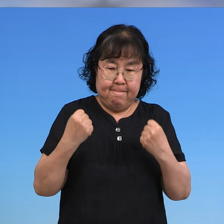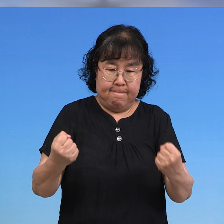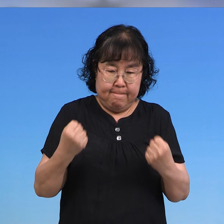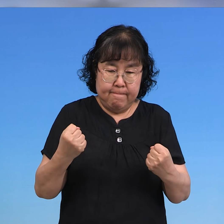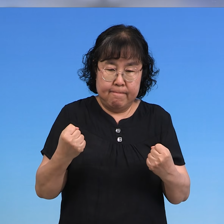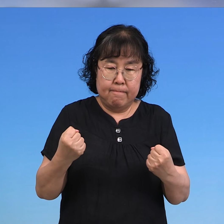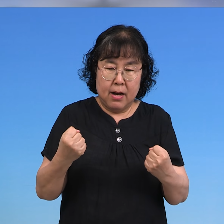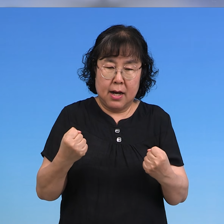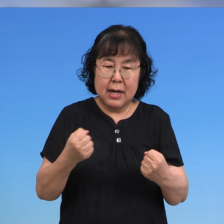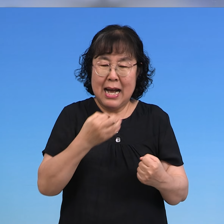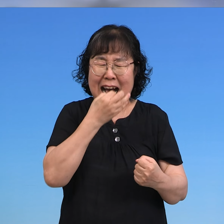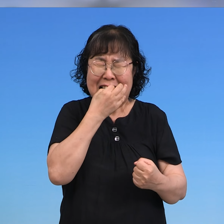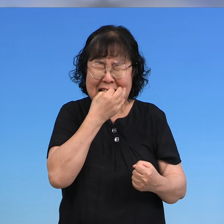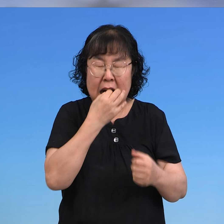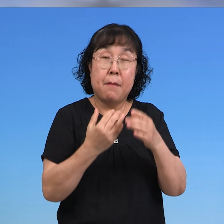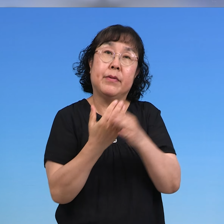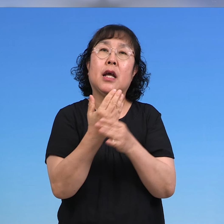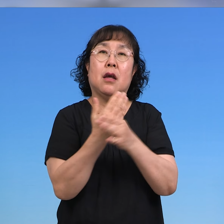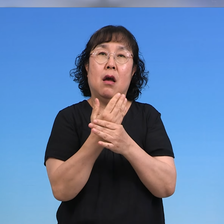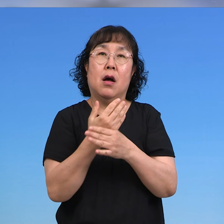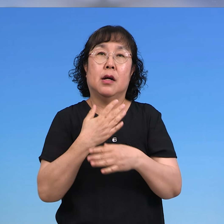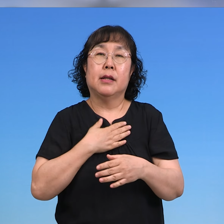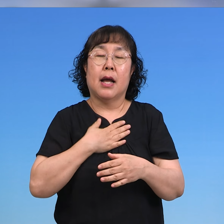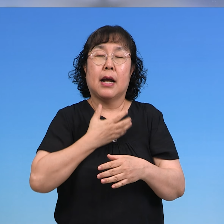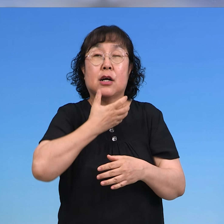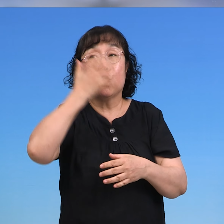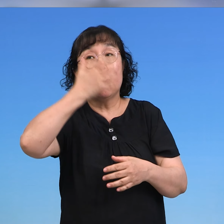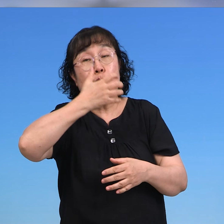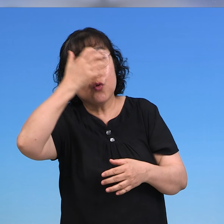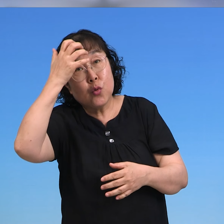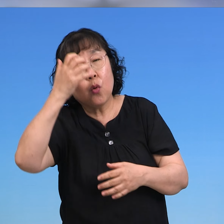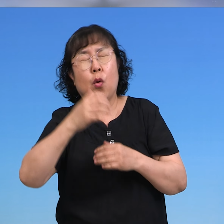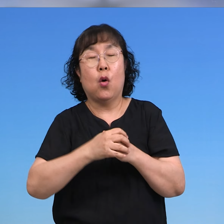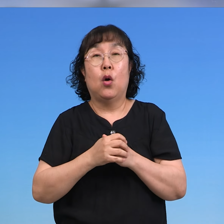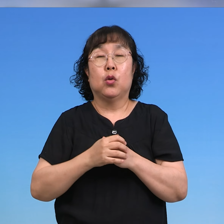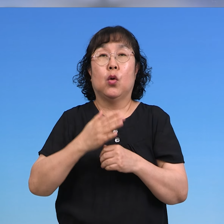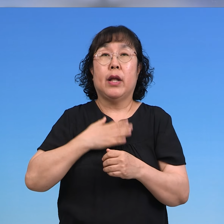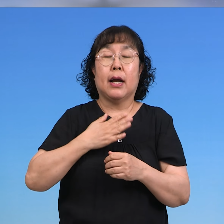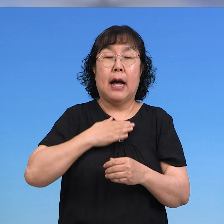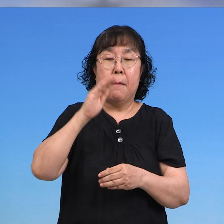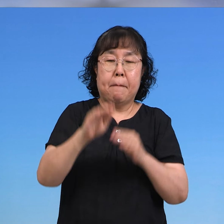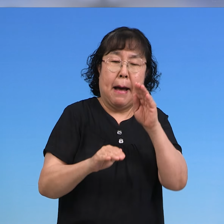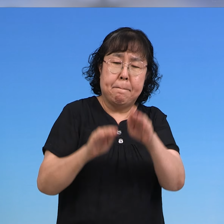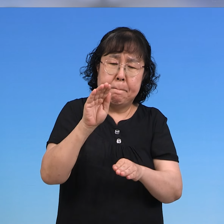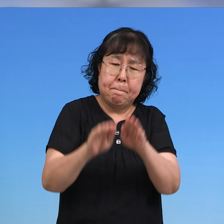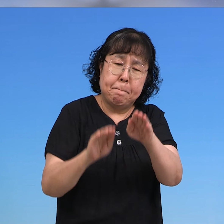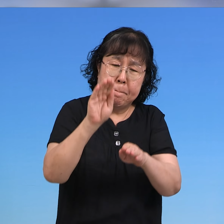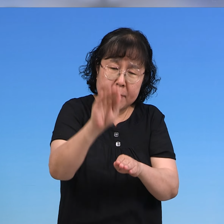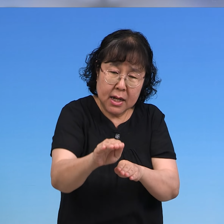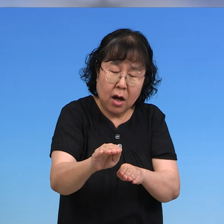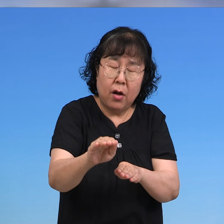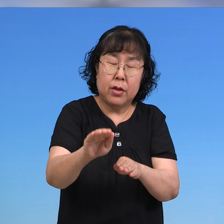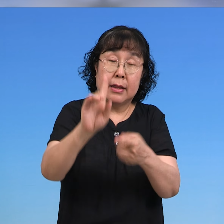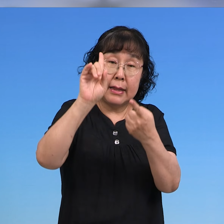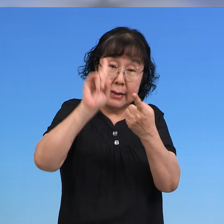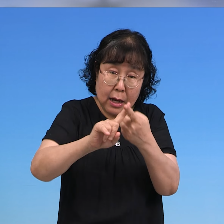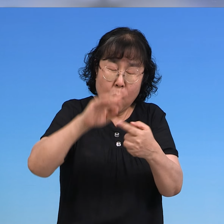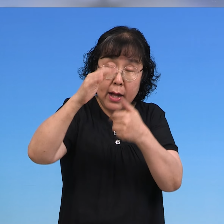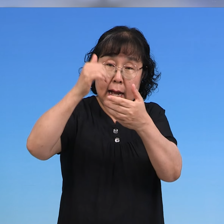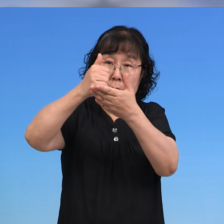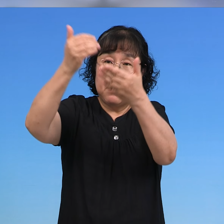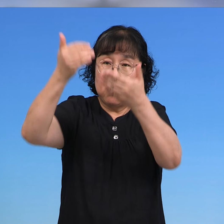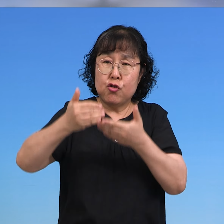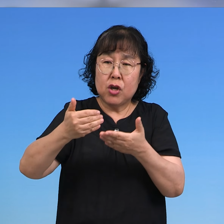만큼 꿈꾸는 만큼 밟는 만큼 하나님이 이미 주셨다 그러니까 믿음은요